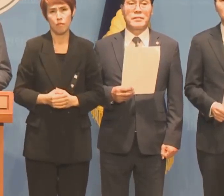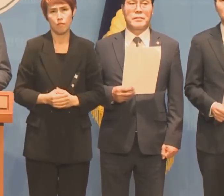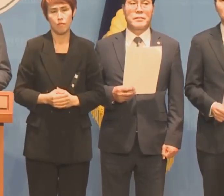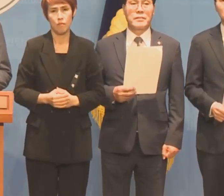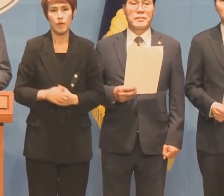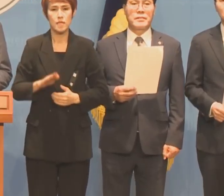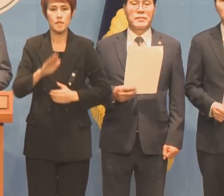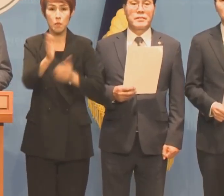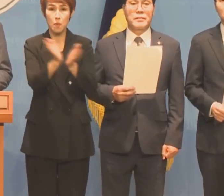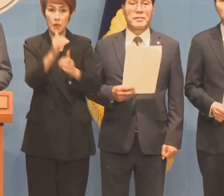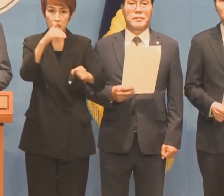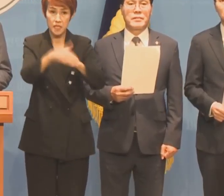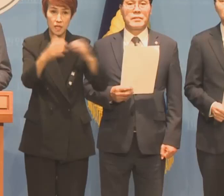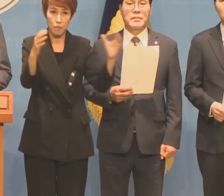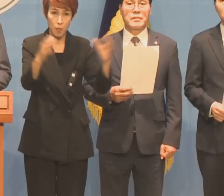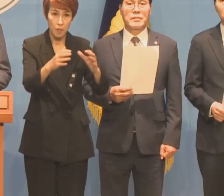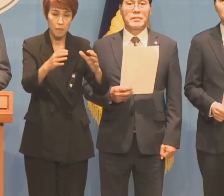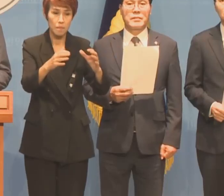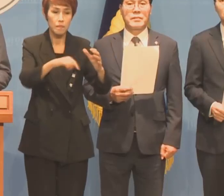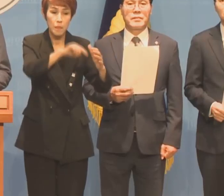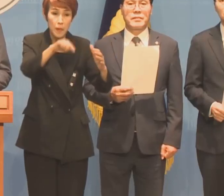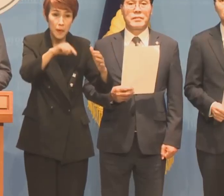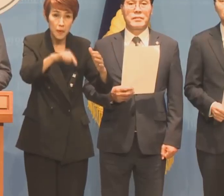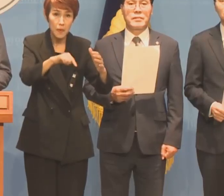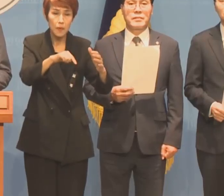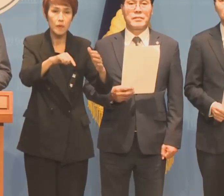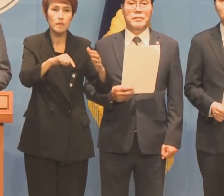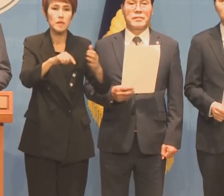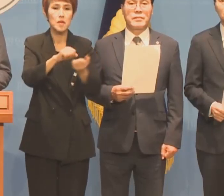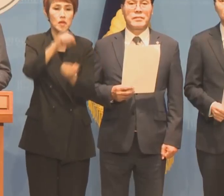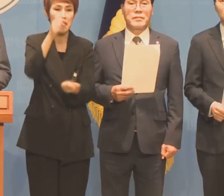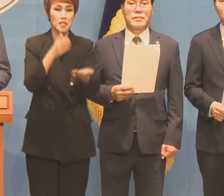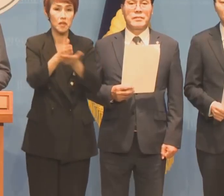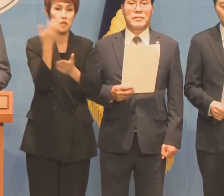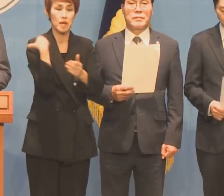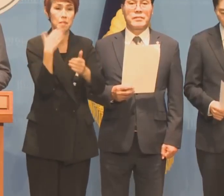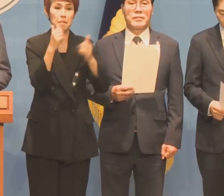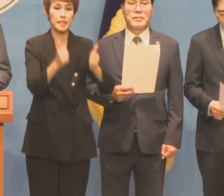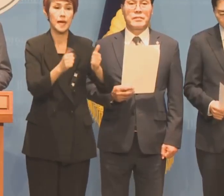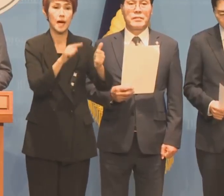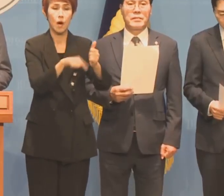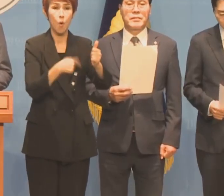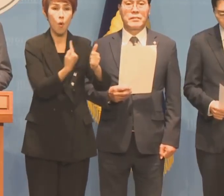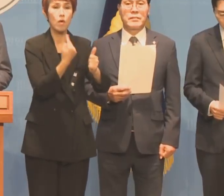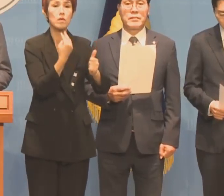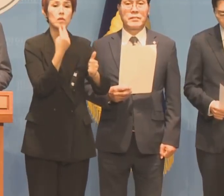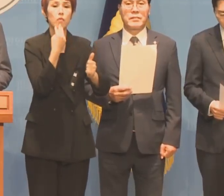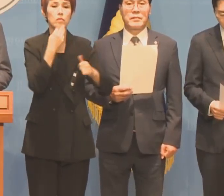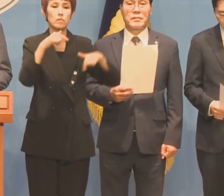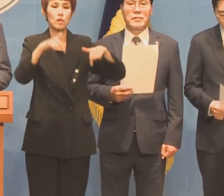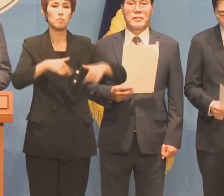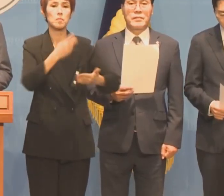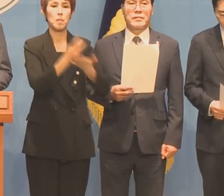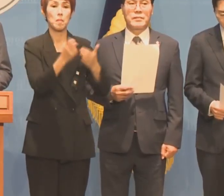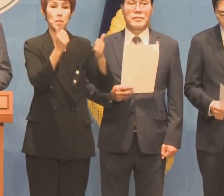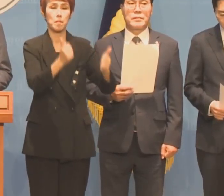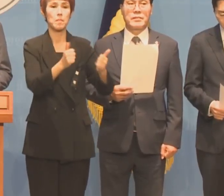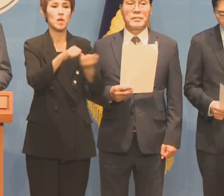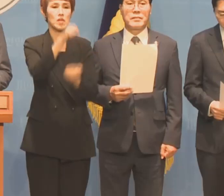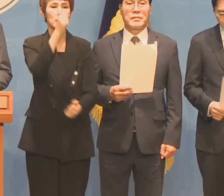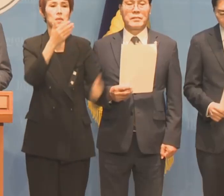진보 성향 판사 모임인 우리법연구회 출신의 영장 전담 판사가 홀로 있는 서울 서부지법에